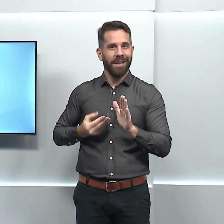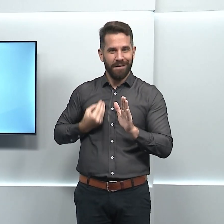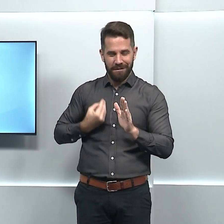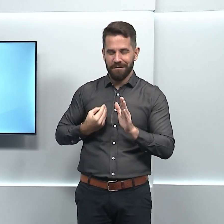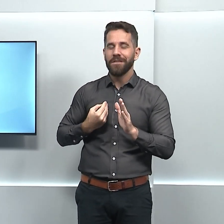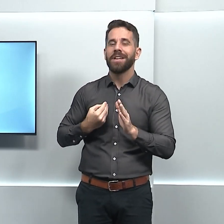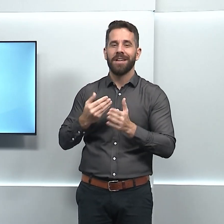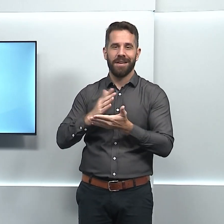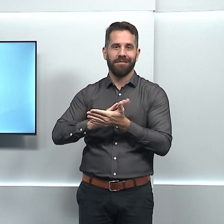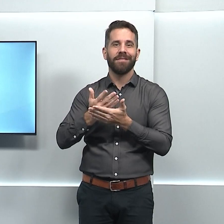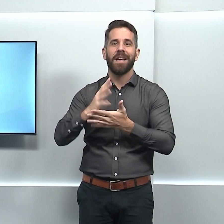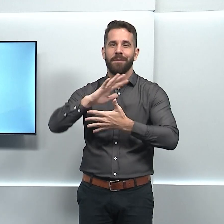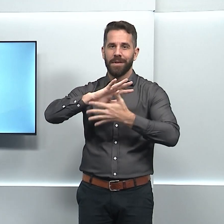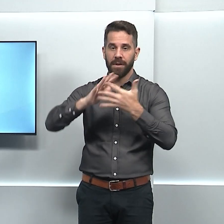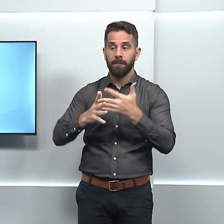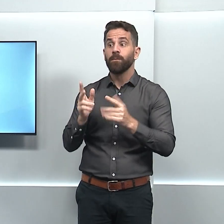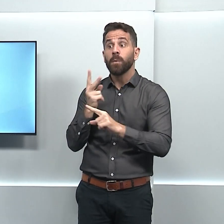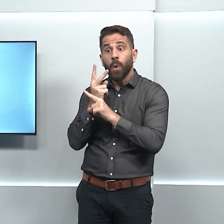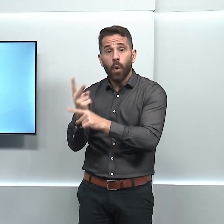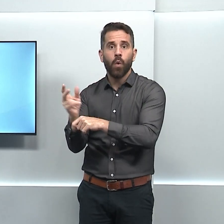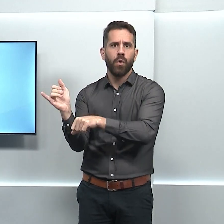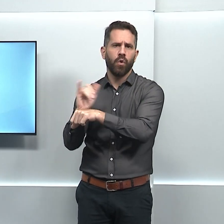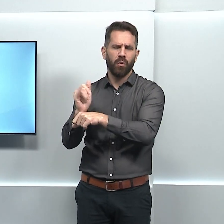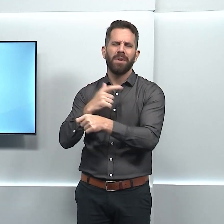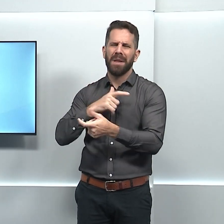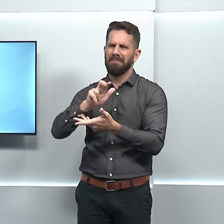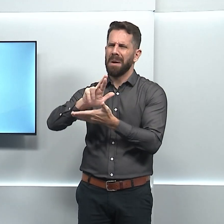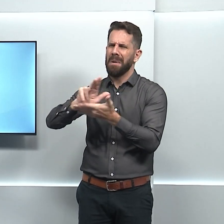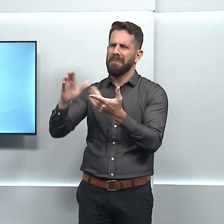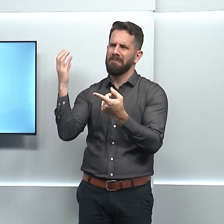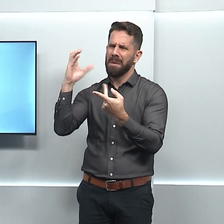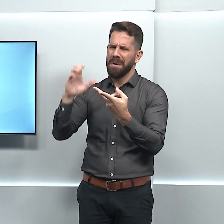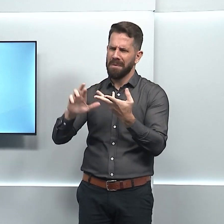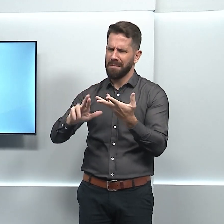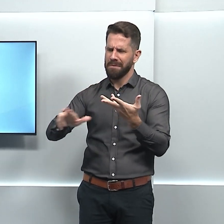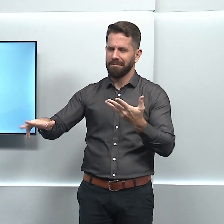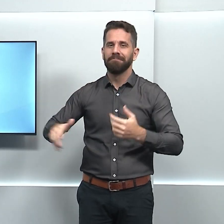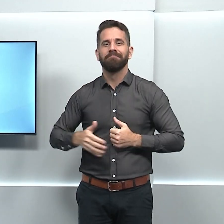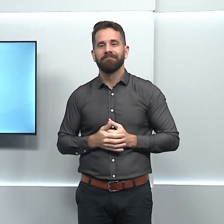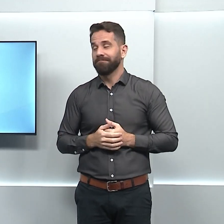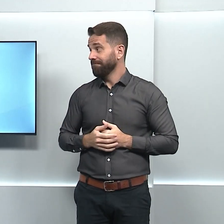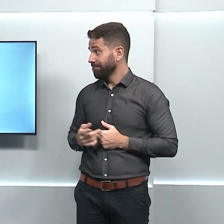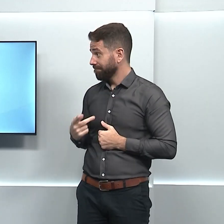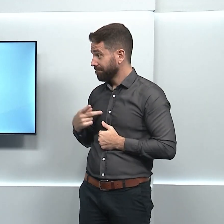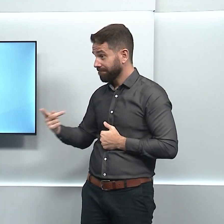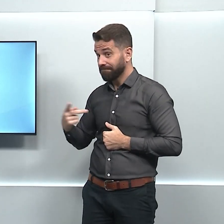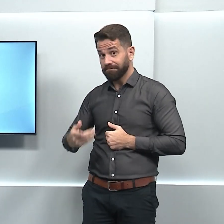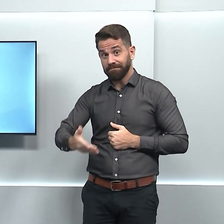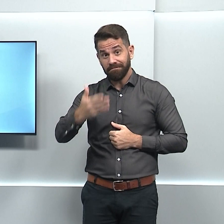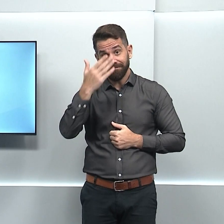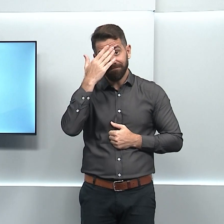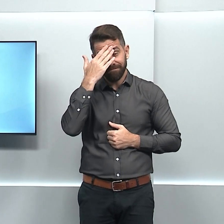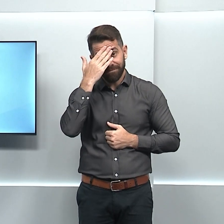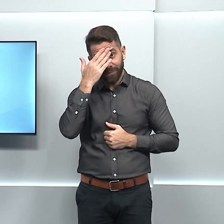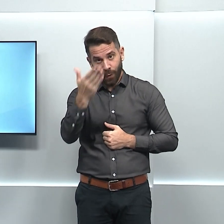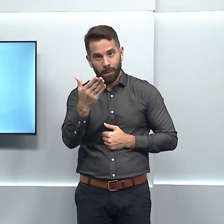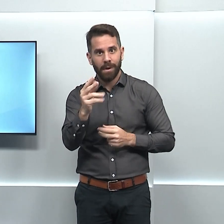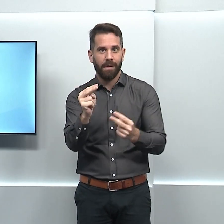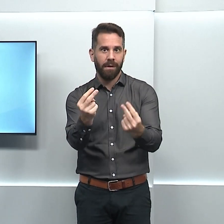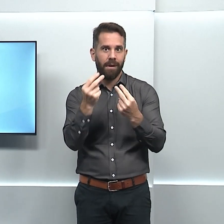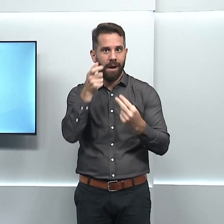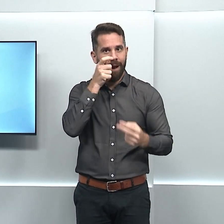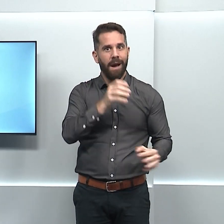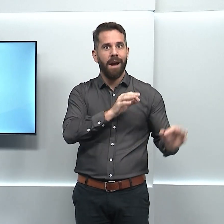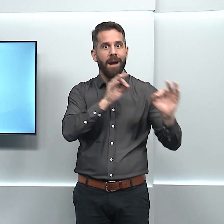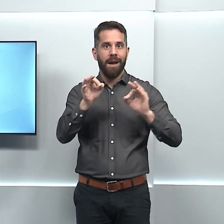Então vai lá no nosso YouTube e confira mais da nossa produção. Eu e o professor Diego nos despedimos de você